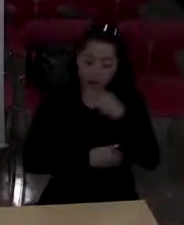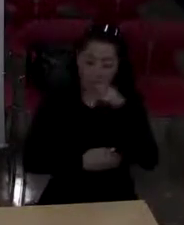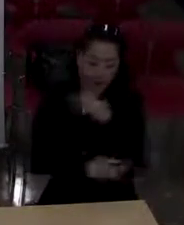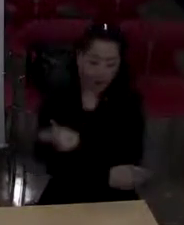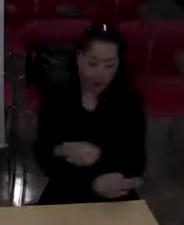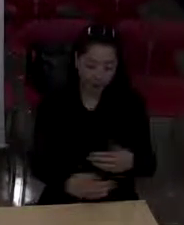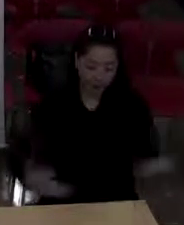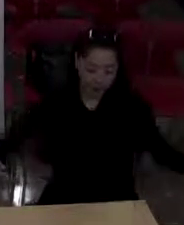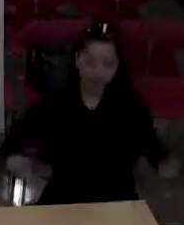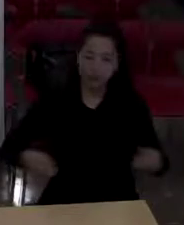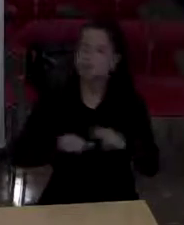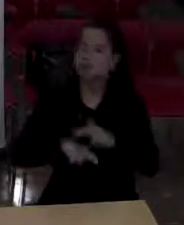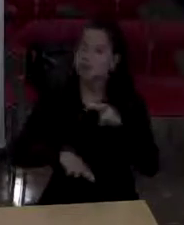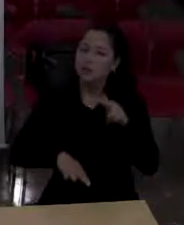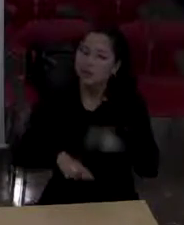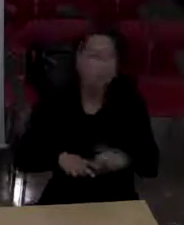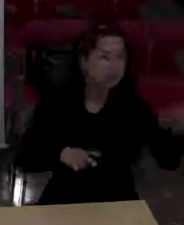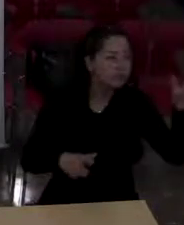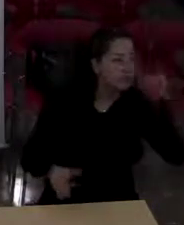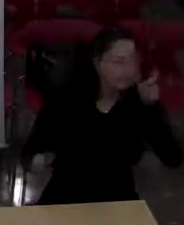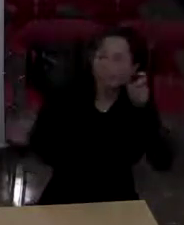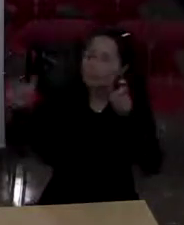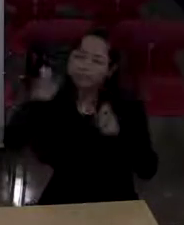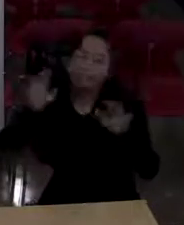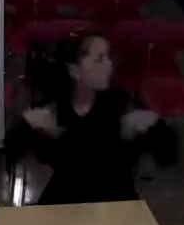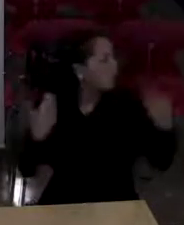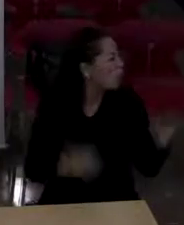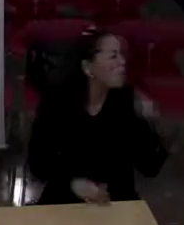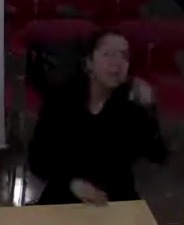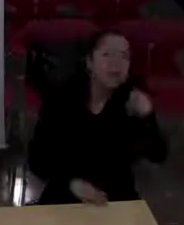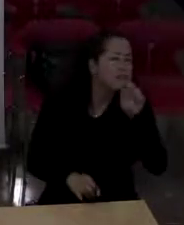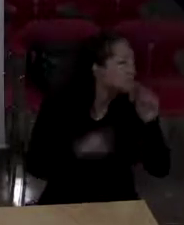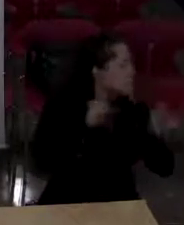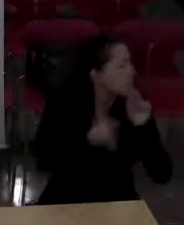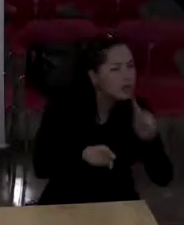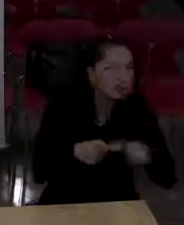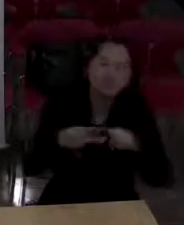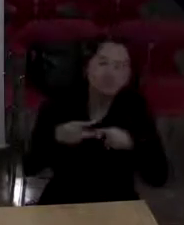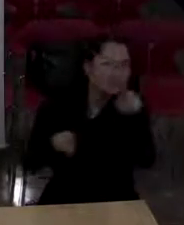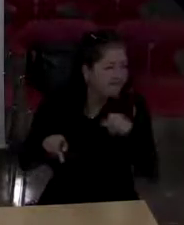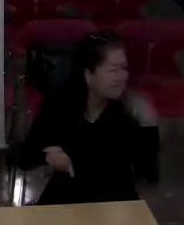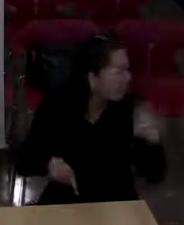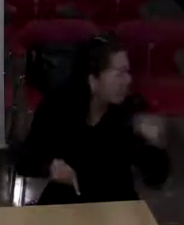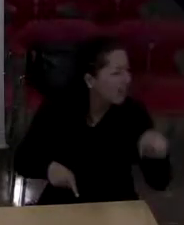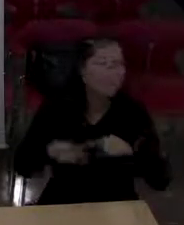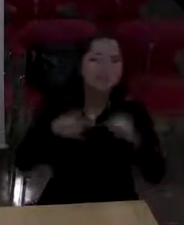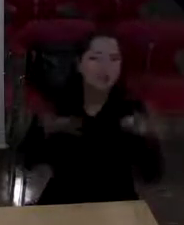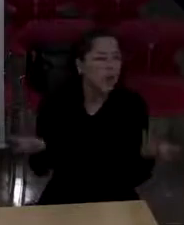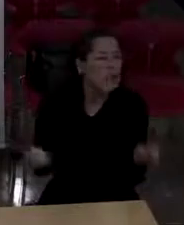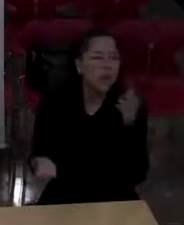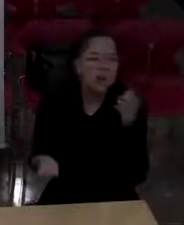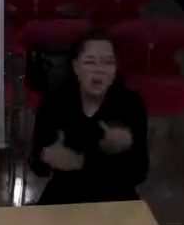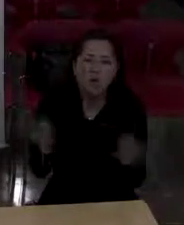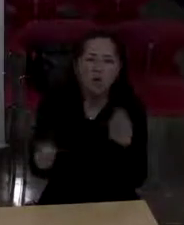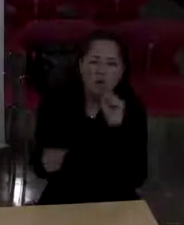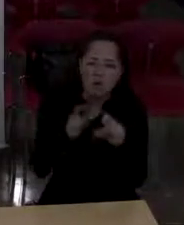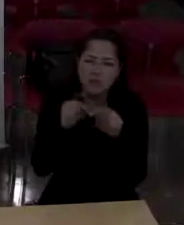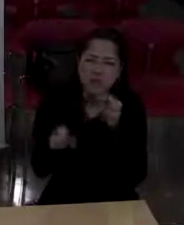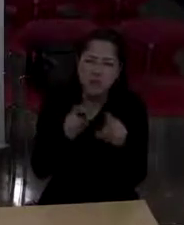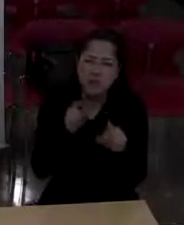curiosidad. Es necesario que los adultos que acompañan su desarrollo promuevan ambientes y experiencias para que ese interés genuino